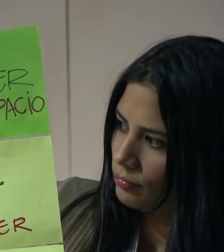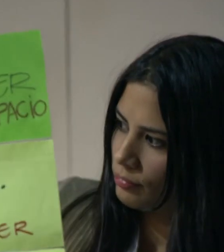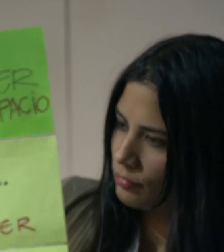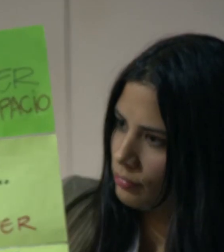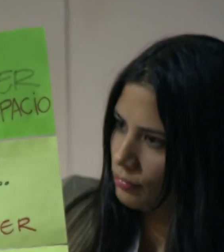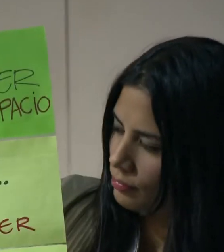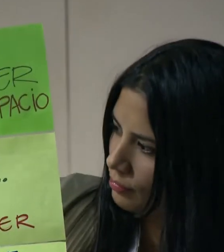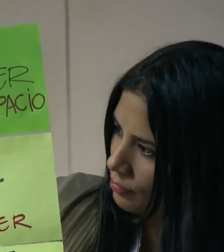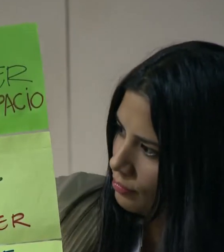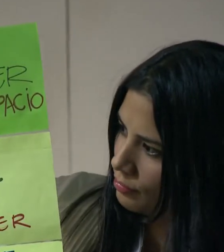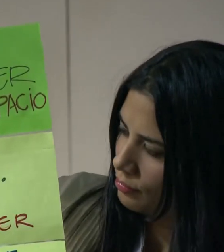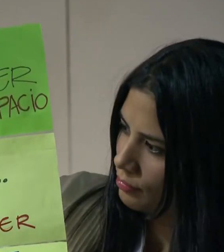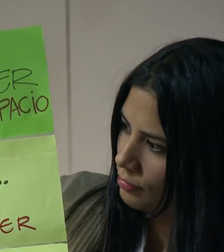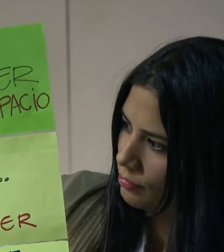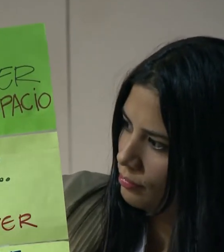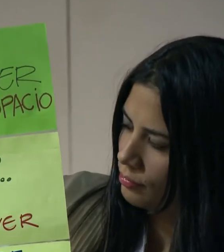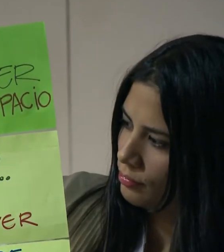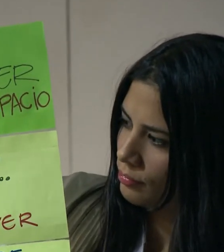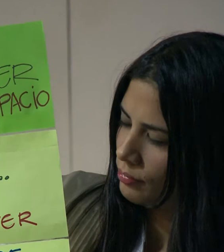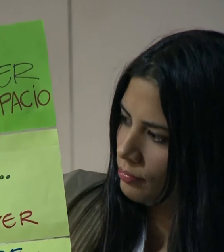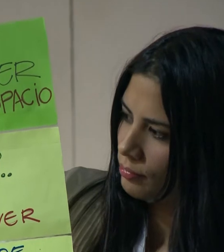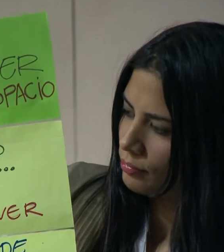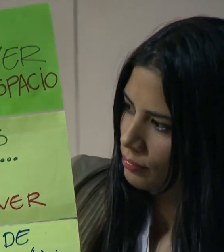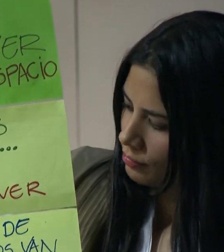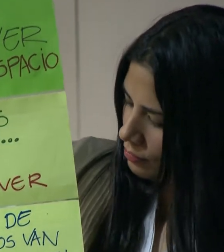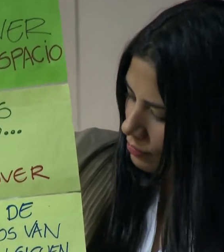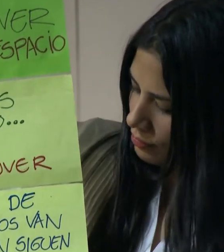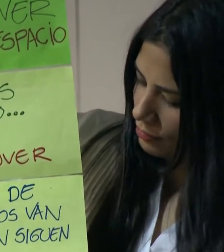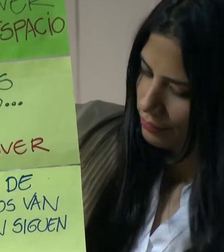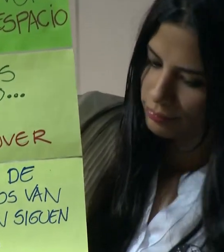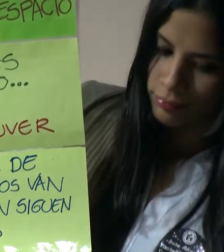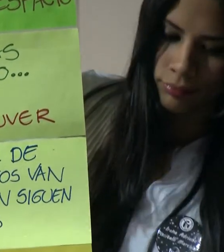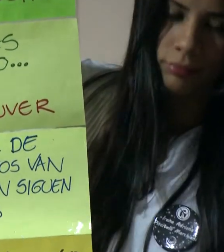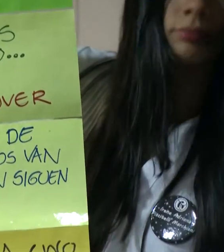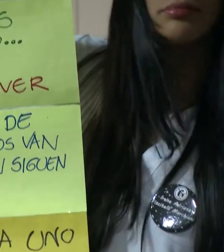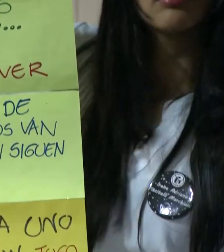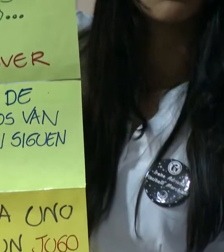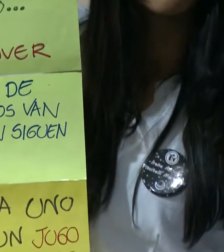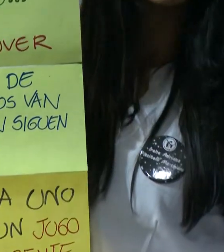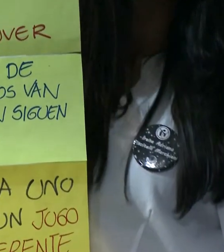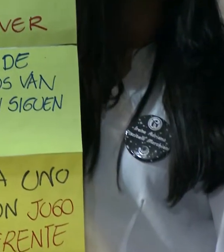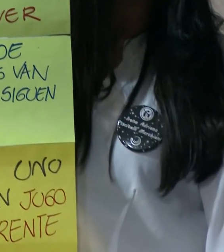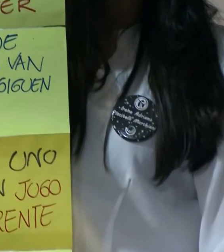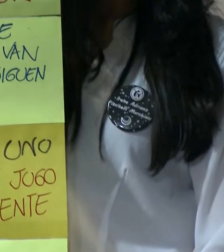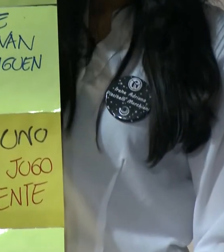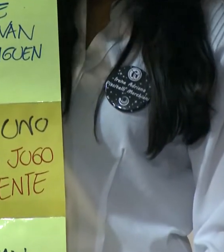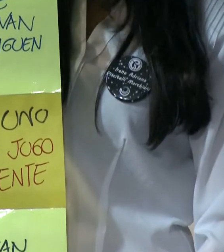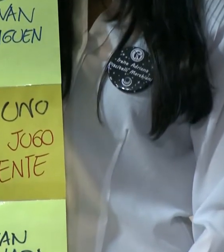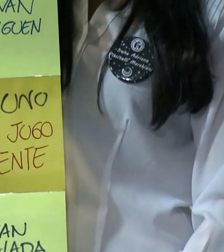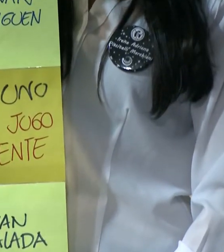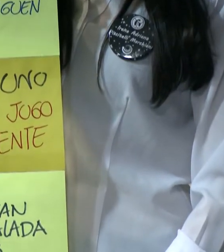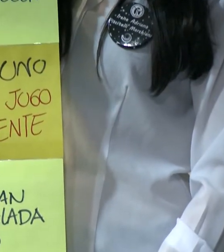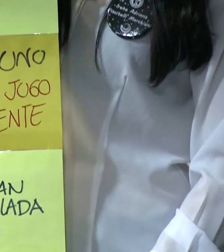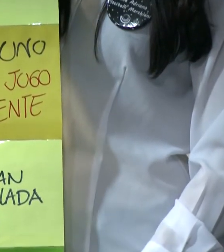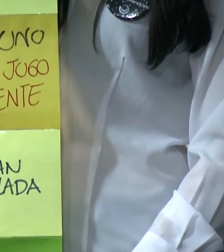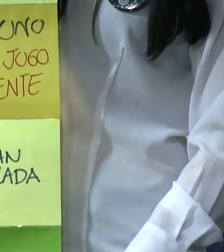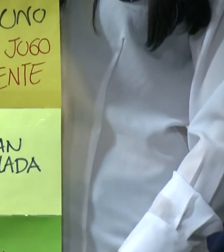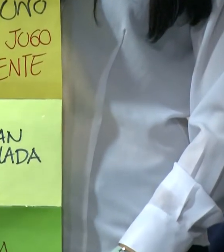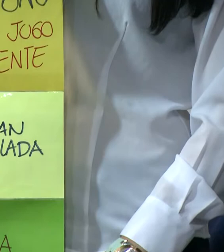el Fruer, a pesar de que unos van y vuelven, siguen unidos. Cada uno es un jugo diferente,